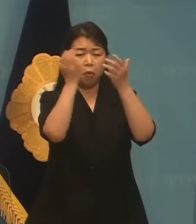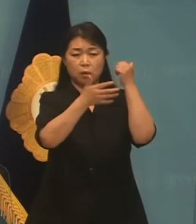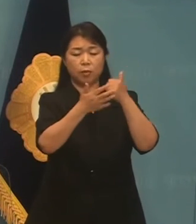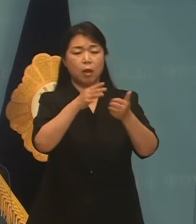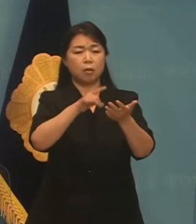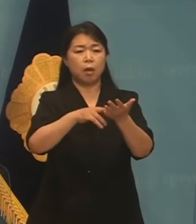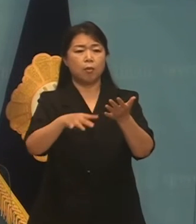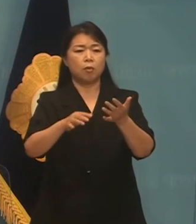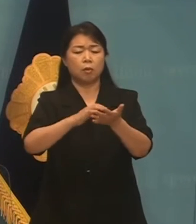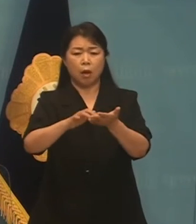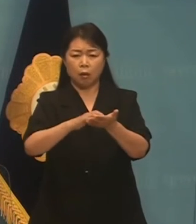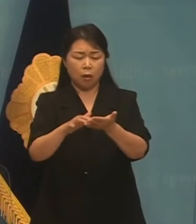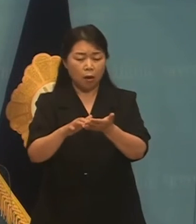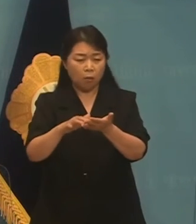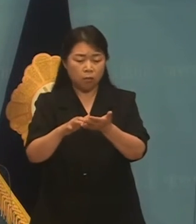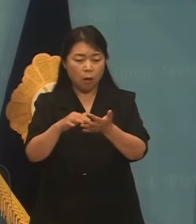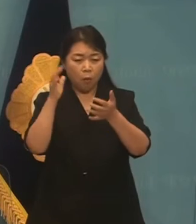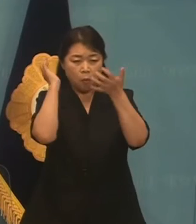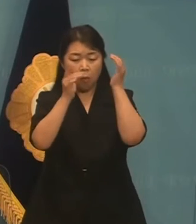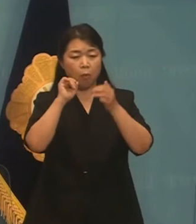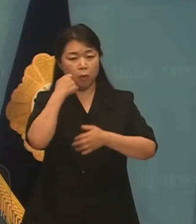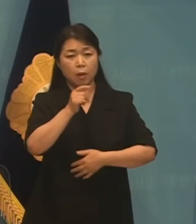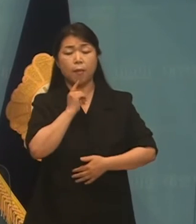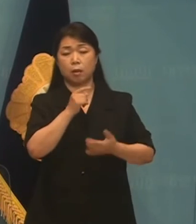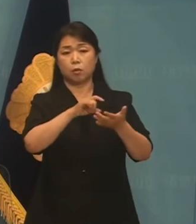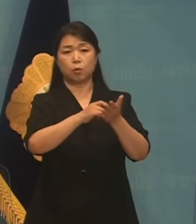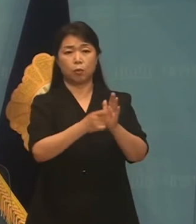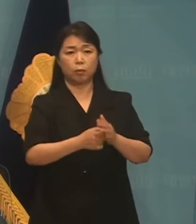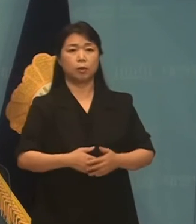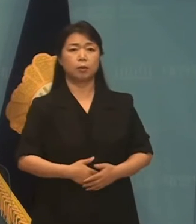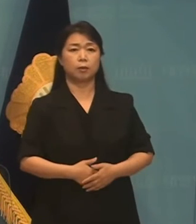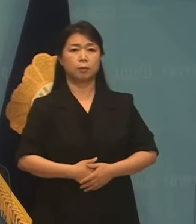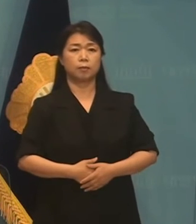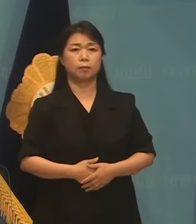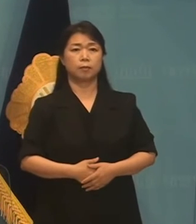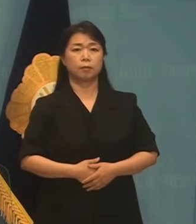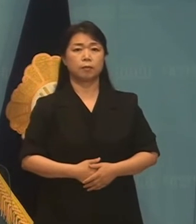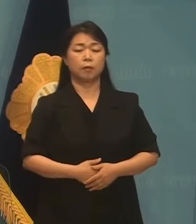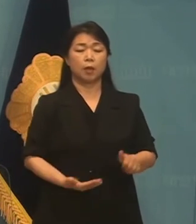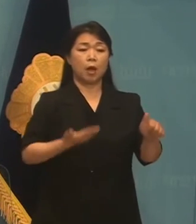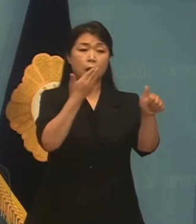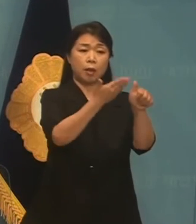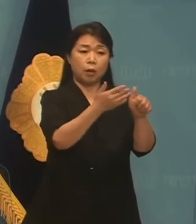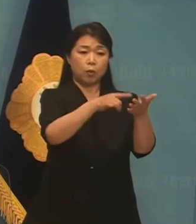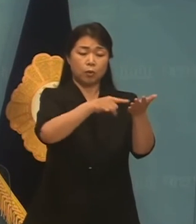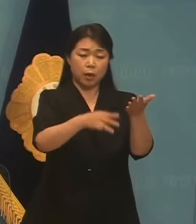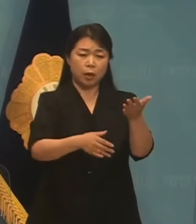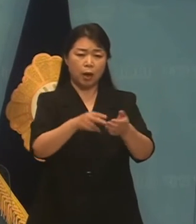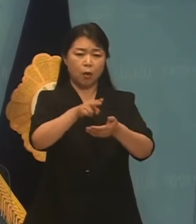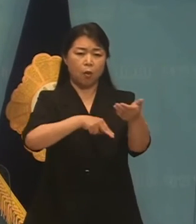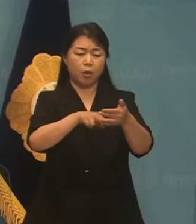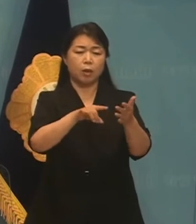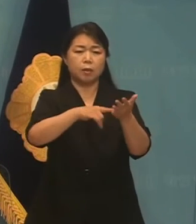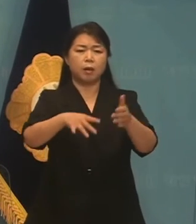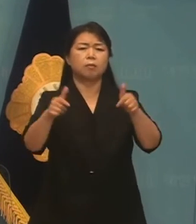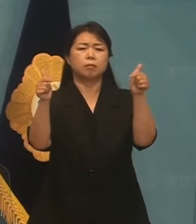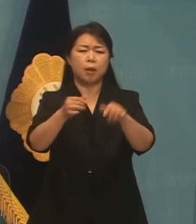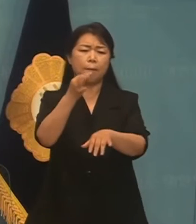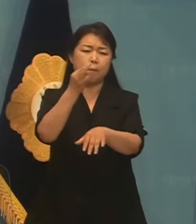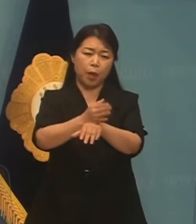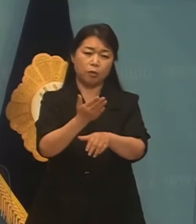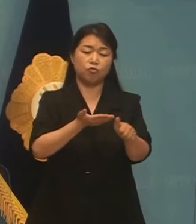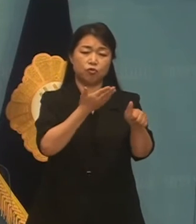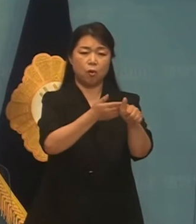세무사도 잘 모른다는 말이 나올 정도입니다. 양도세 등 거래세를 간소화하고